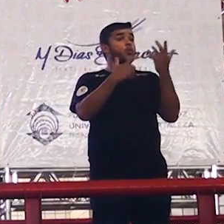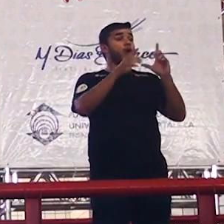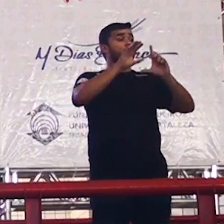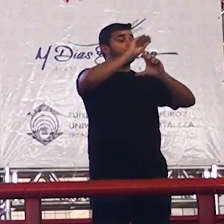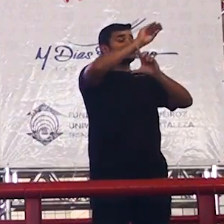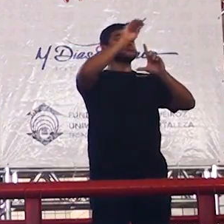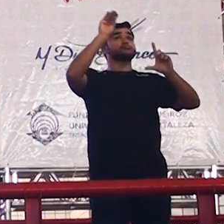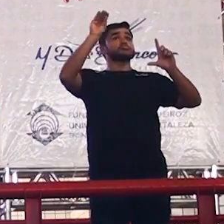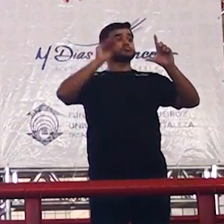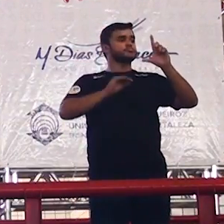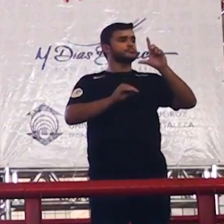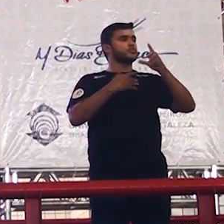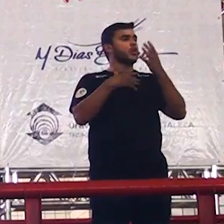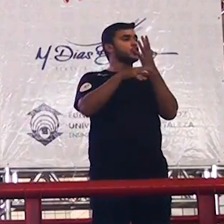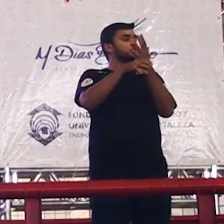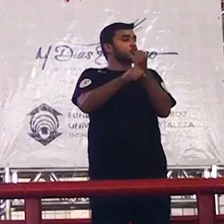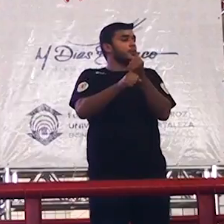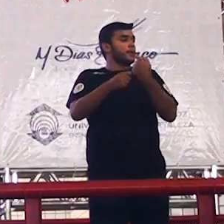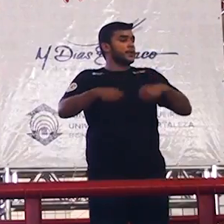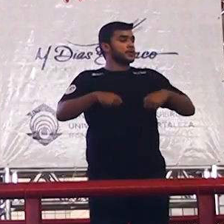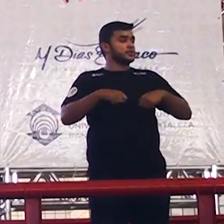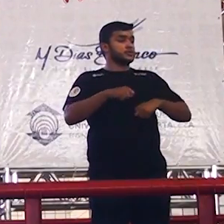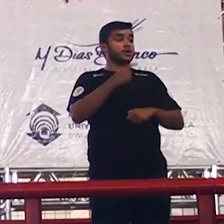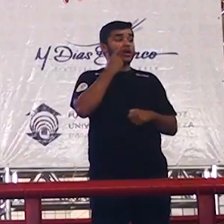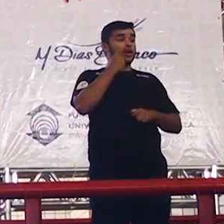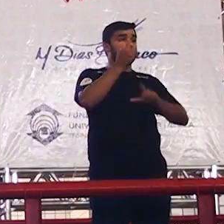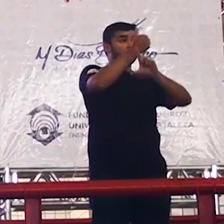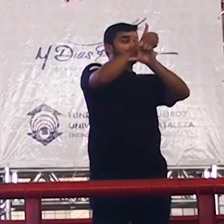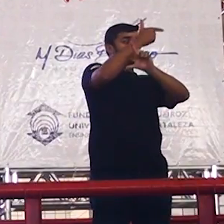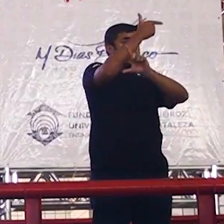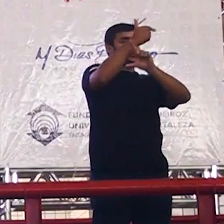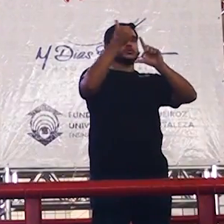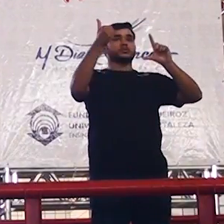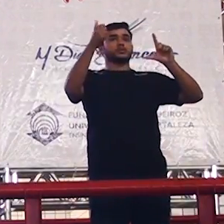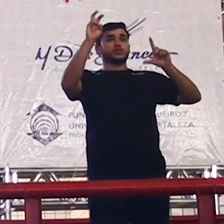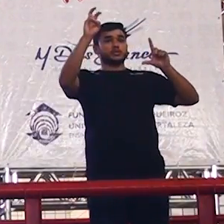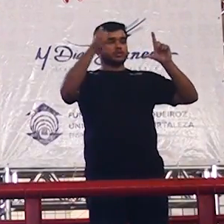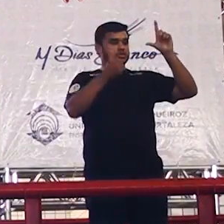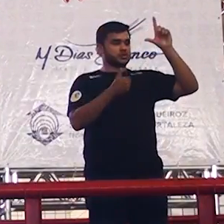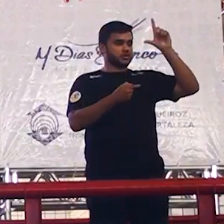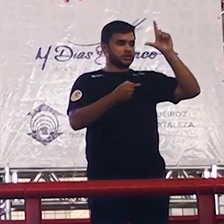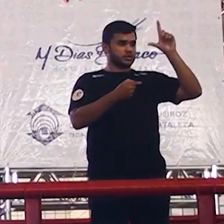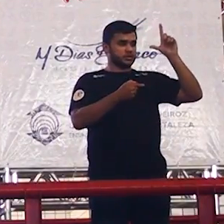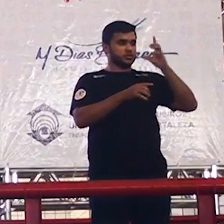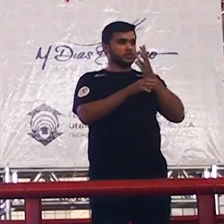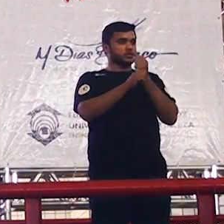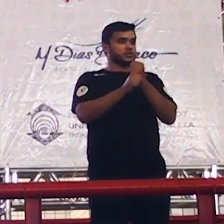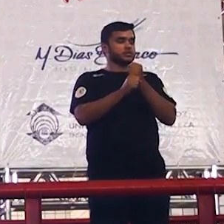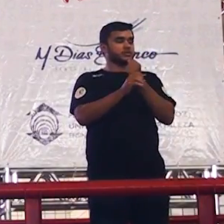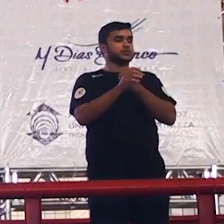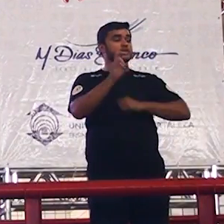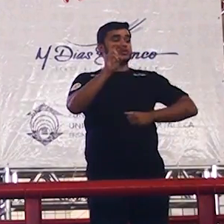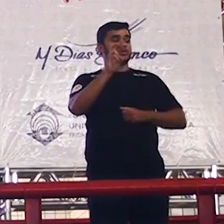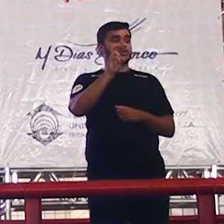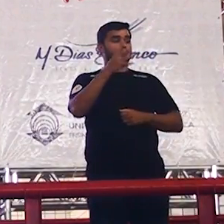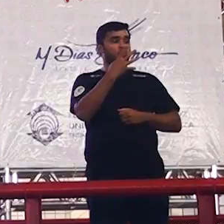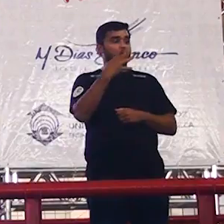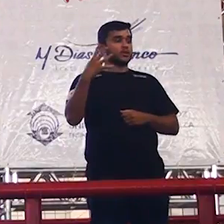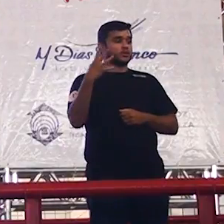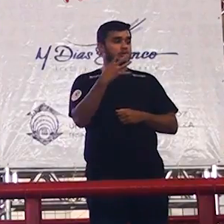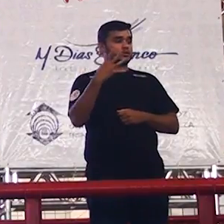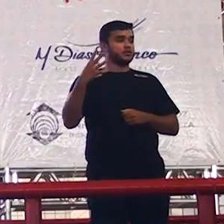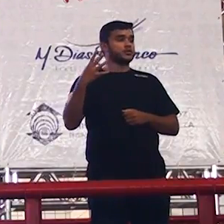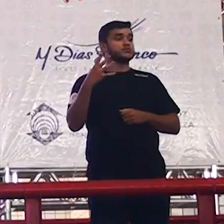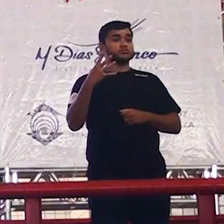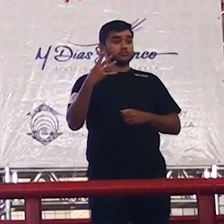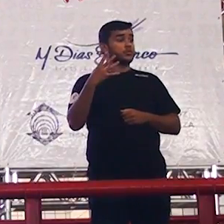semiperímetro. É o somar o 12 com 15 com 17, que dá 44, e eu vou